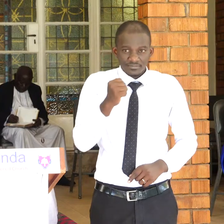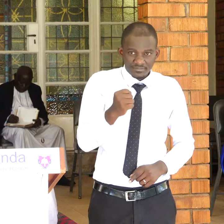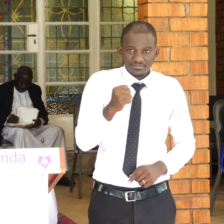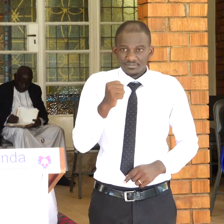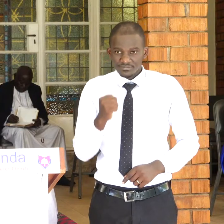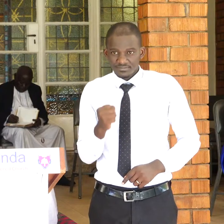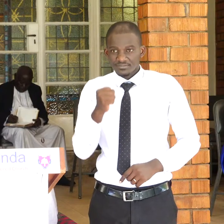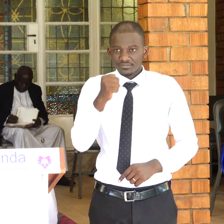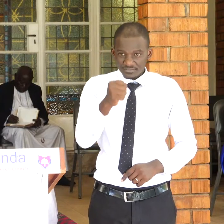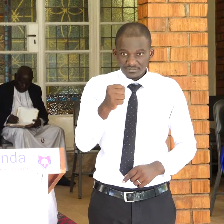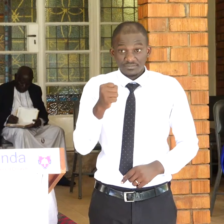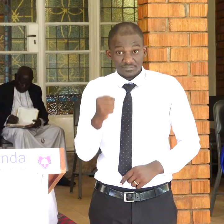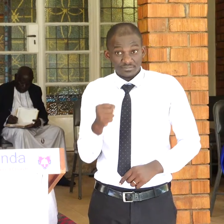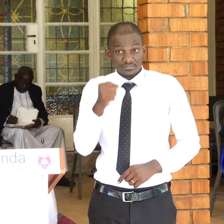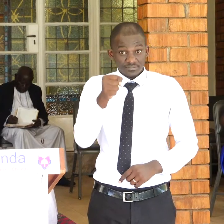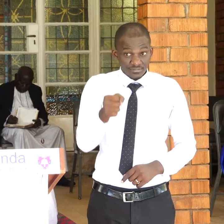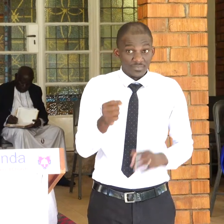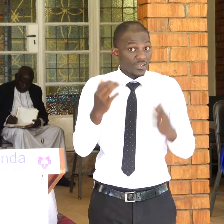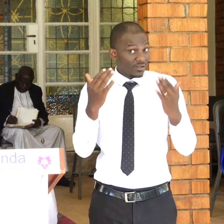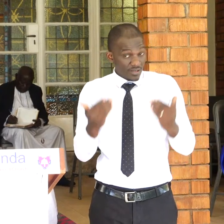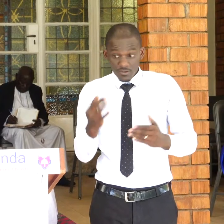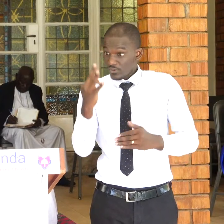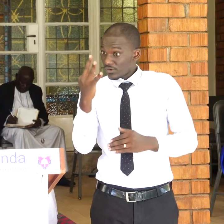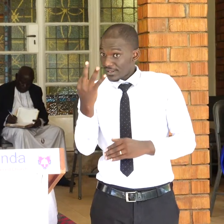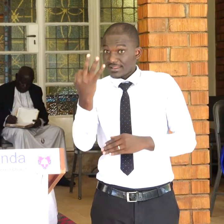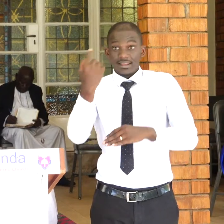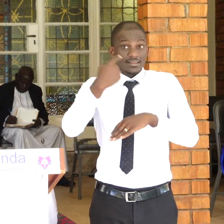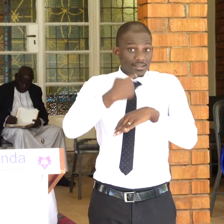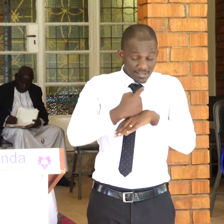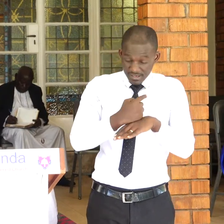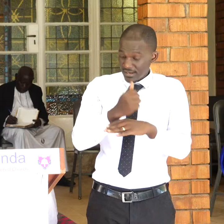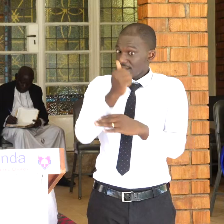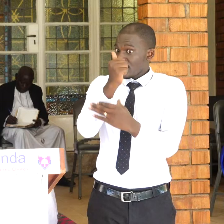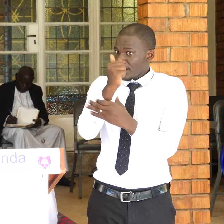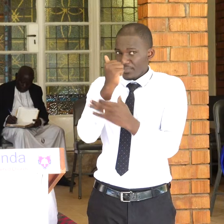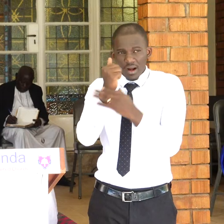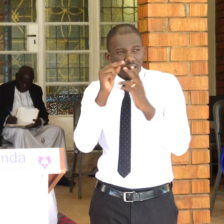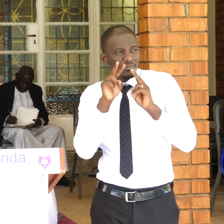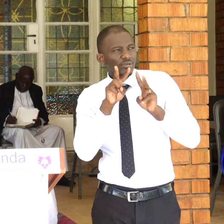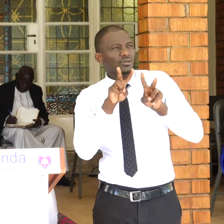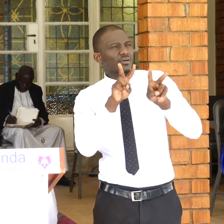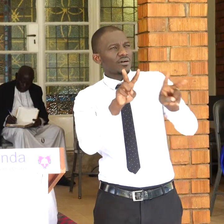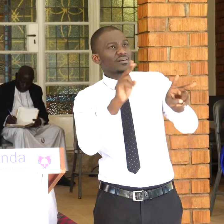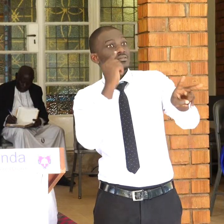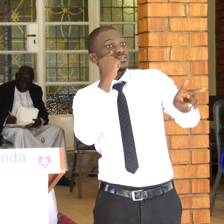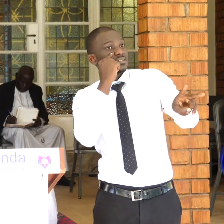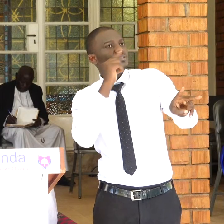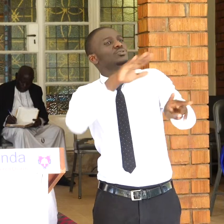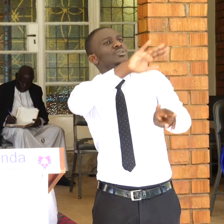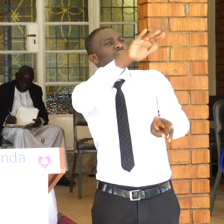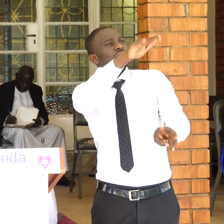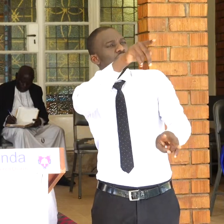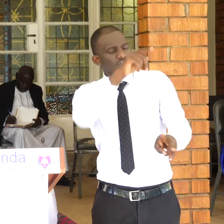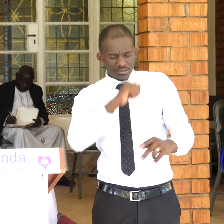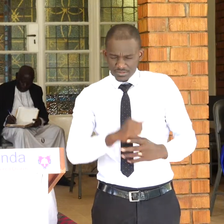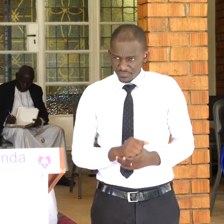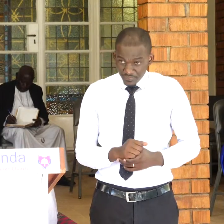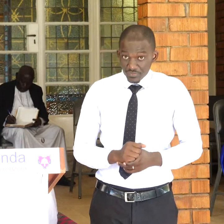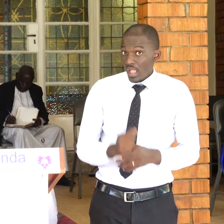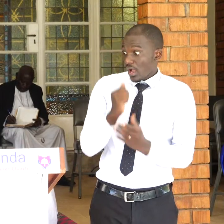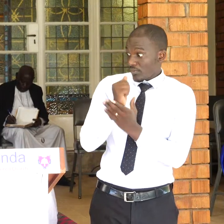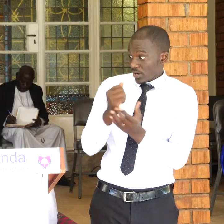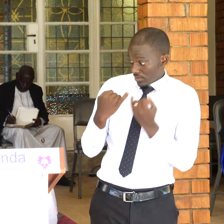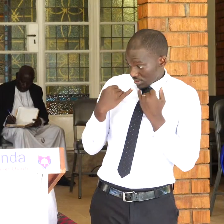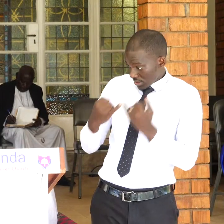Ku lunaku olwokusatu Ibulayimu n'ayimusa amaaso ge n'alengera ekifo. Ibulayimu n'agamba abavubuka